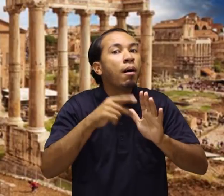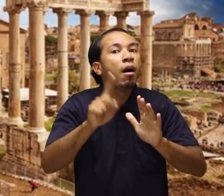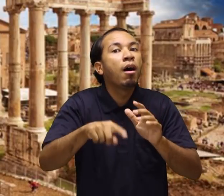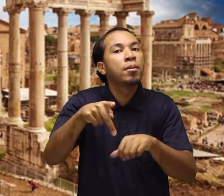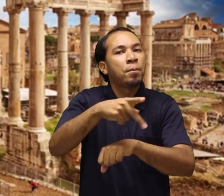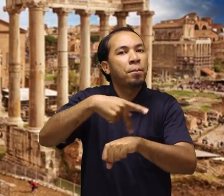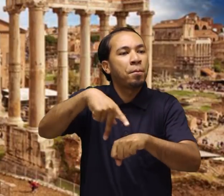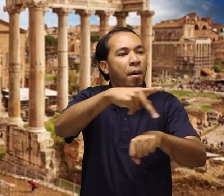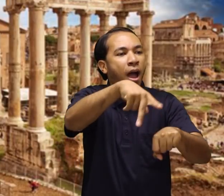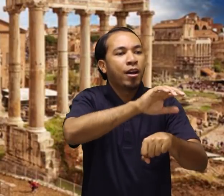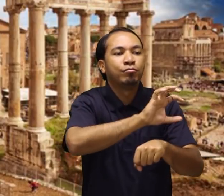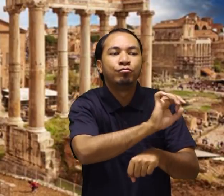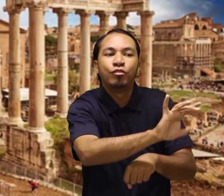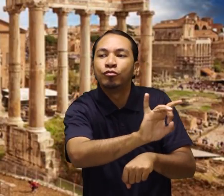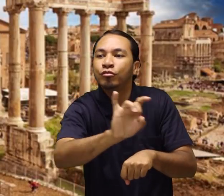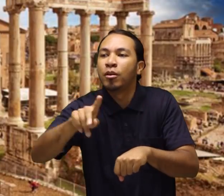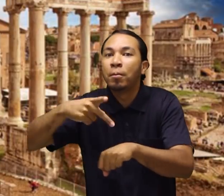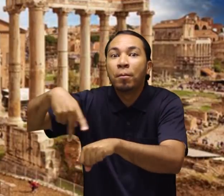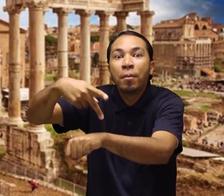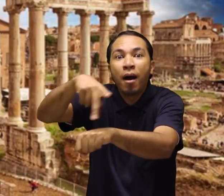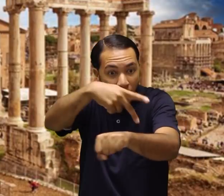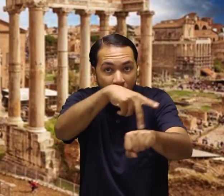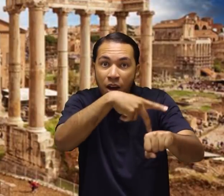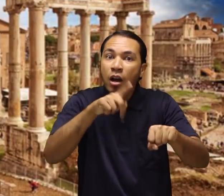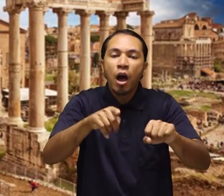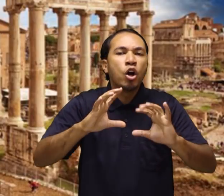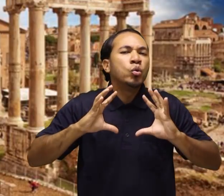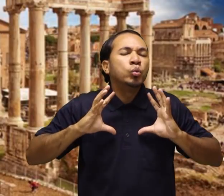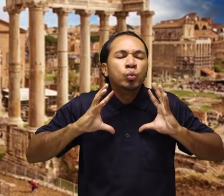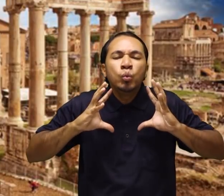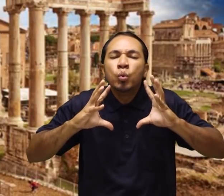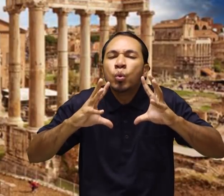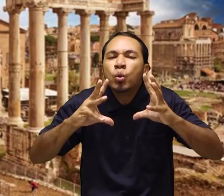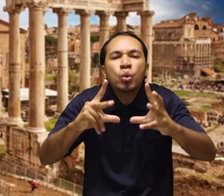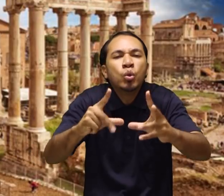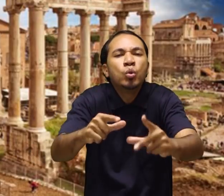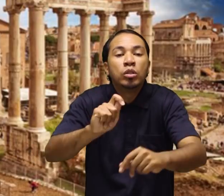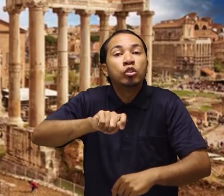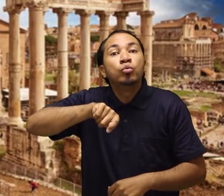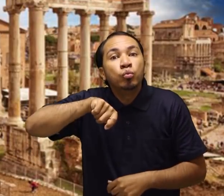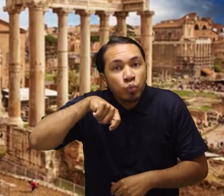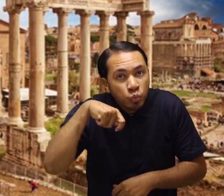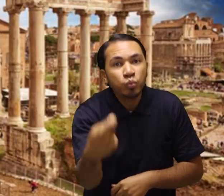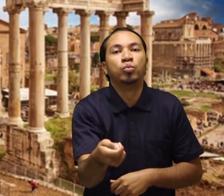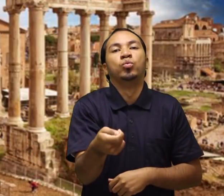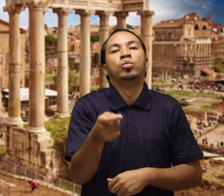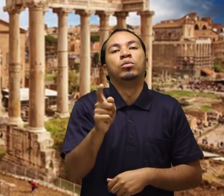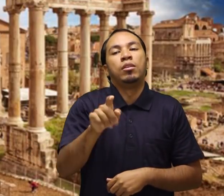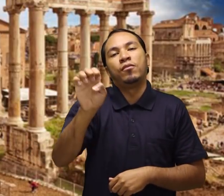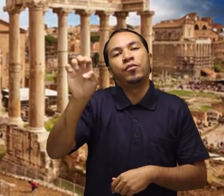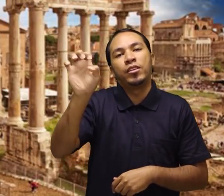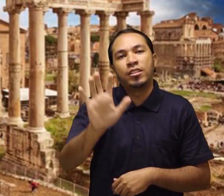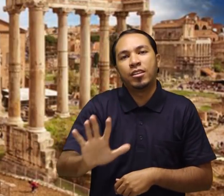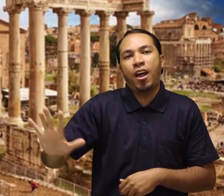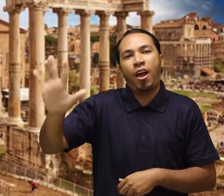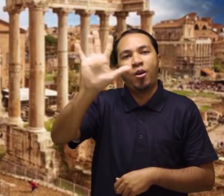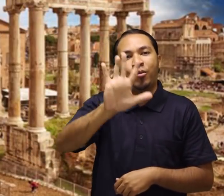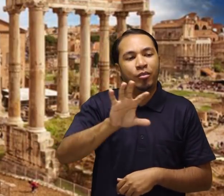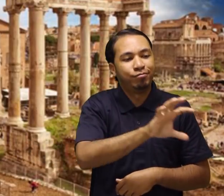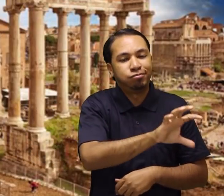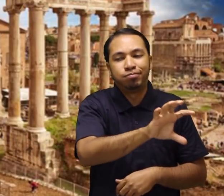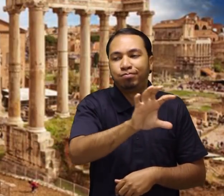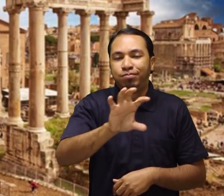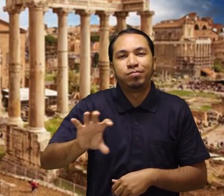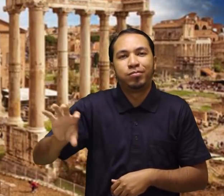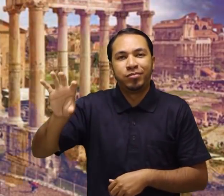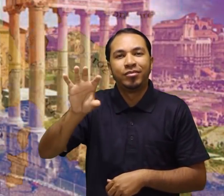se organizavam em seus territórios. Esse espaço passou a ser chamado de